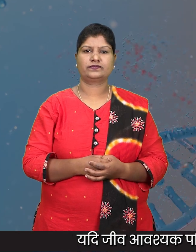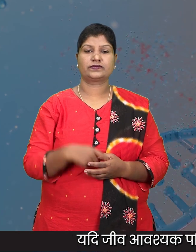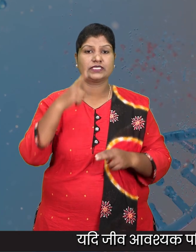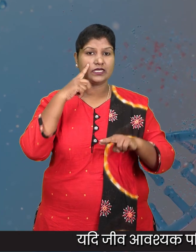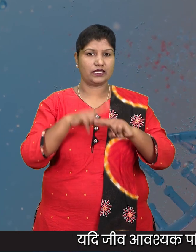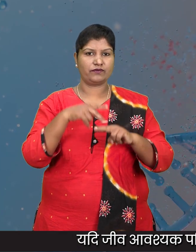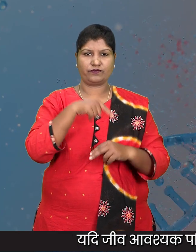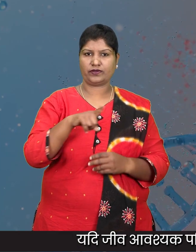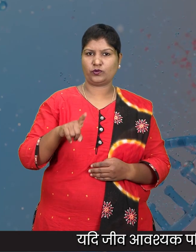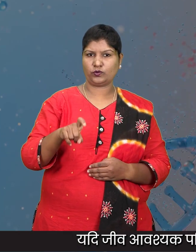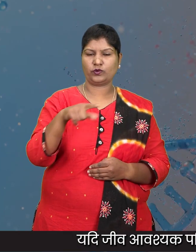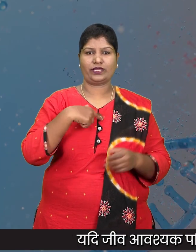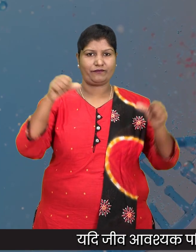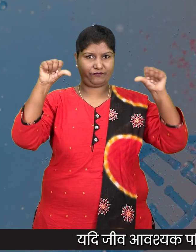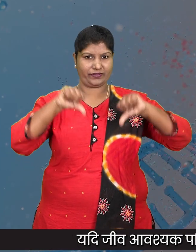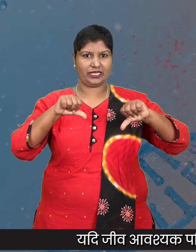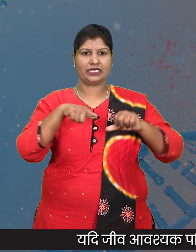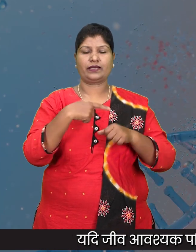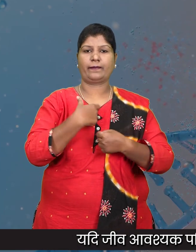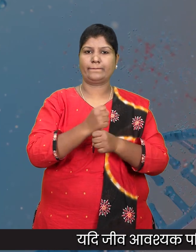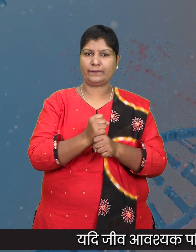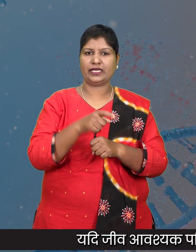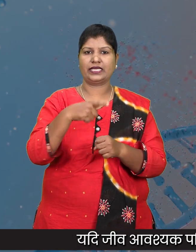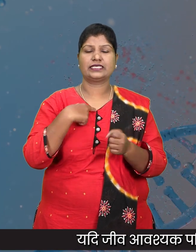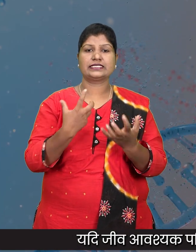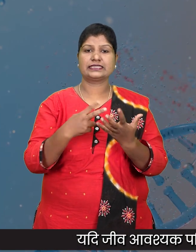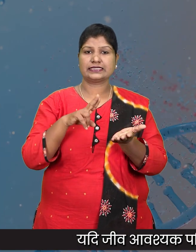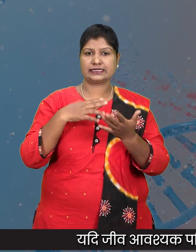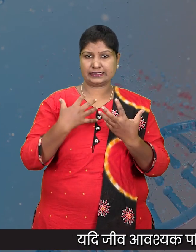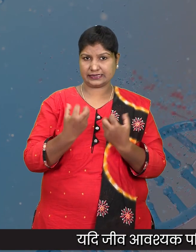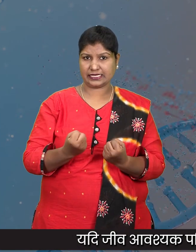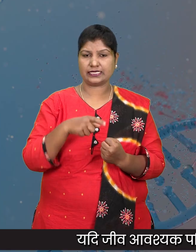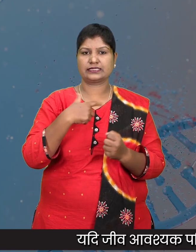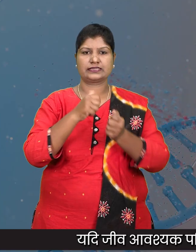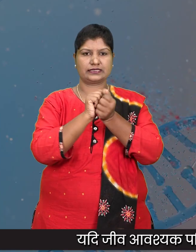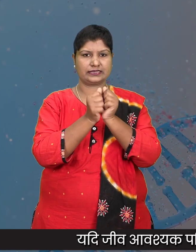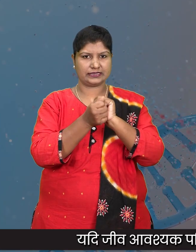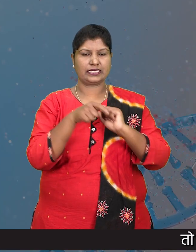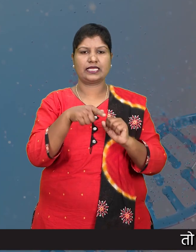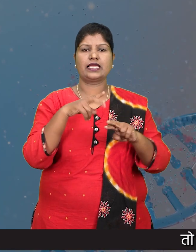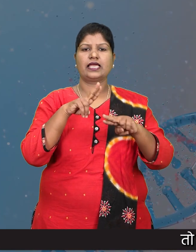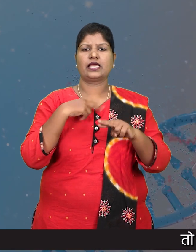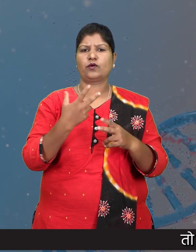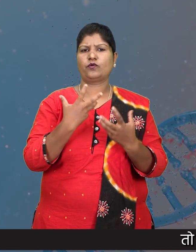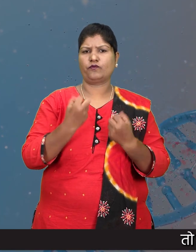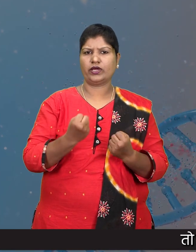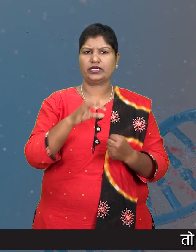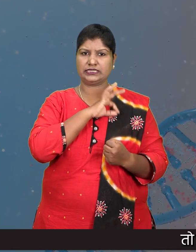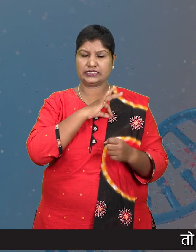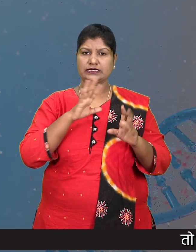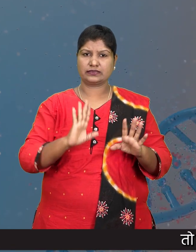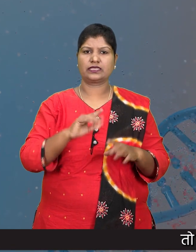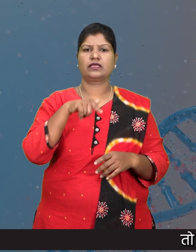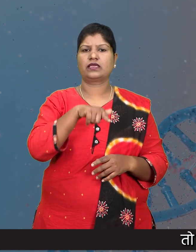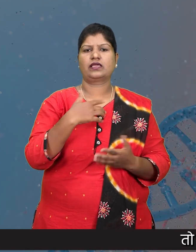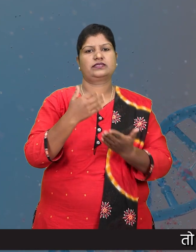यदि जीव आवश्यक परिवर्तन अनुकूल रूप से करने में विफल रहते हैं, तो वे जीवित नहीं